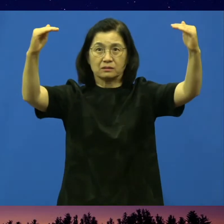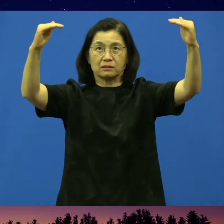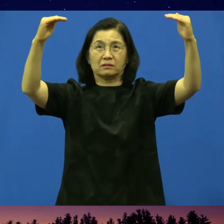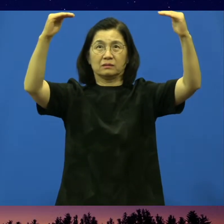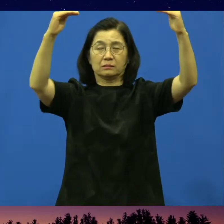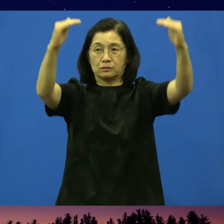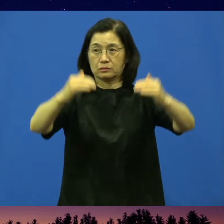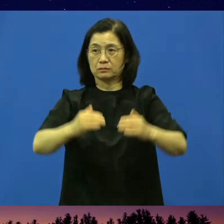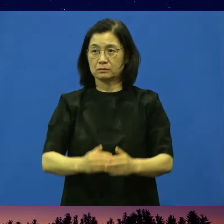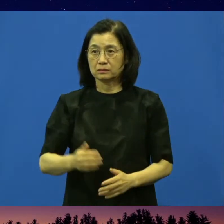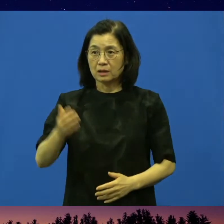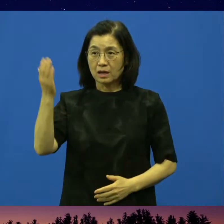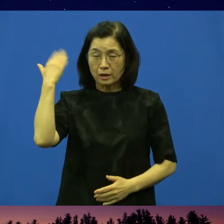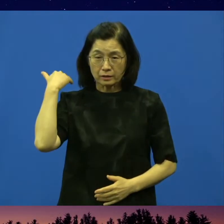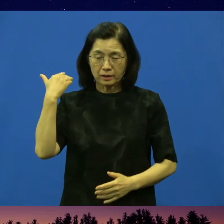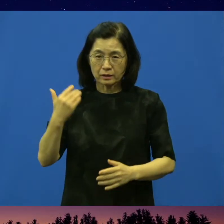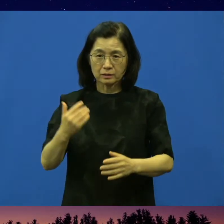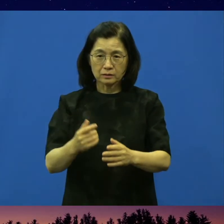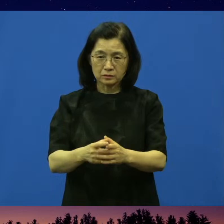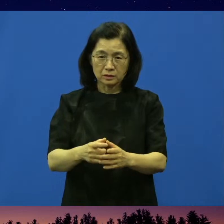여러분 가보시면